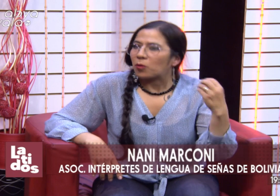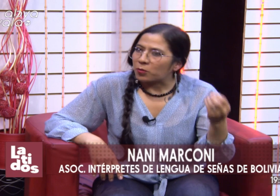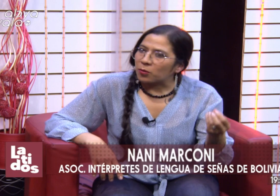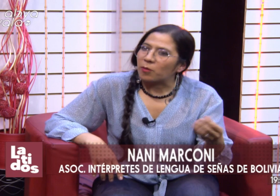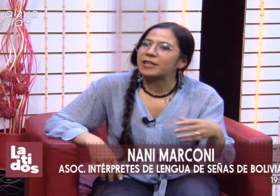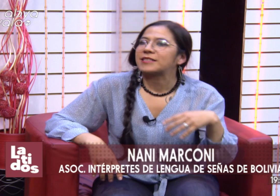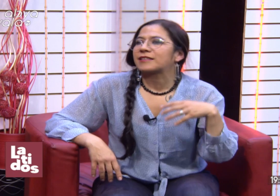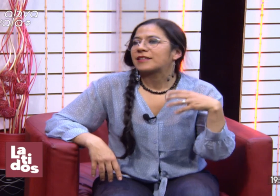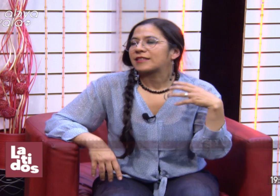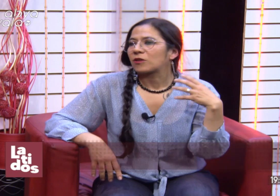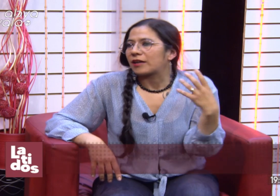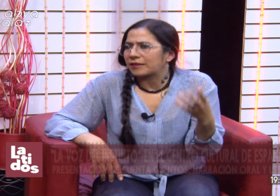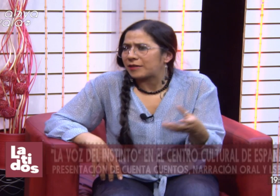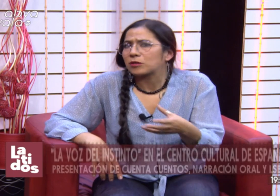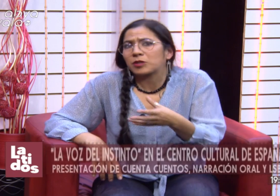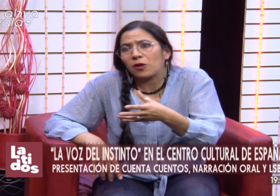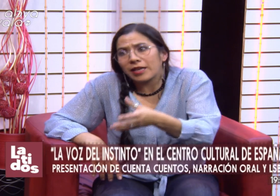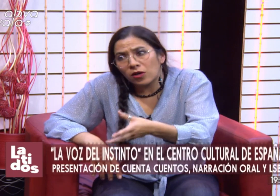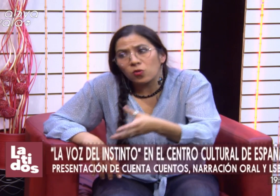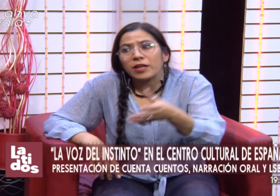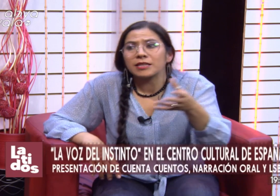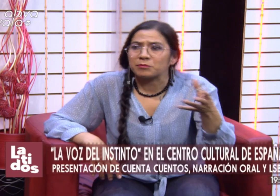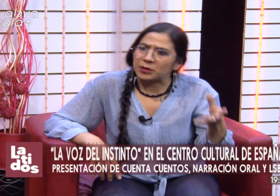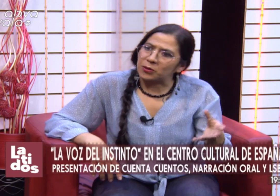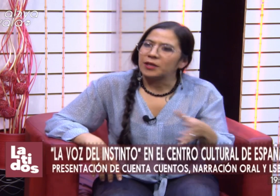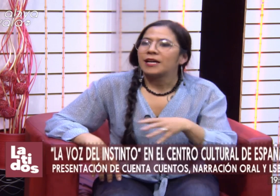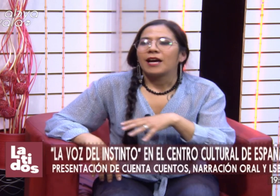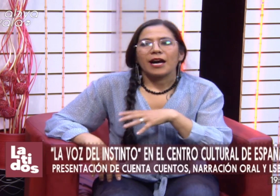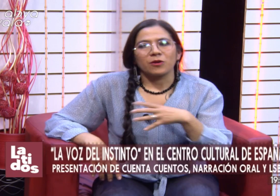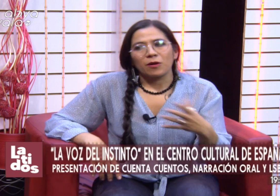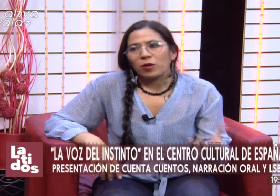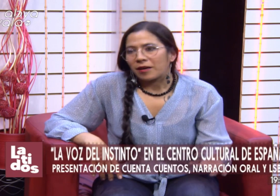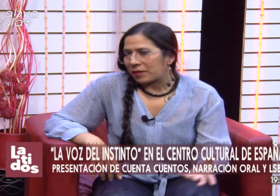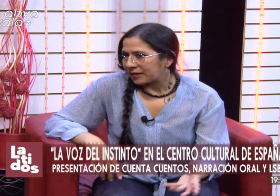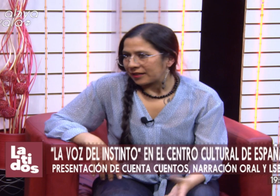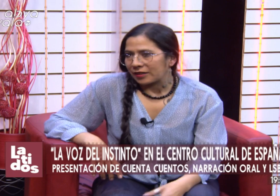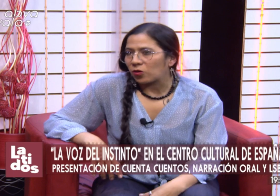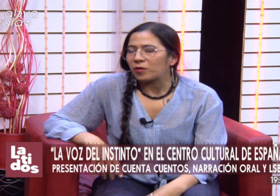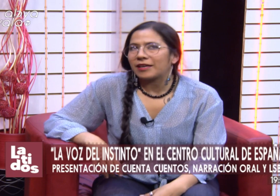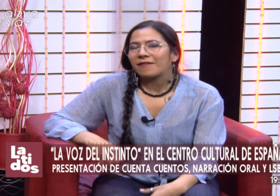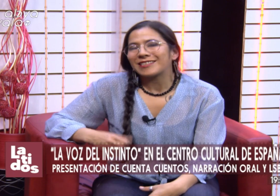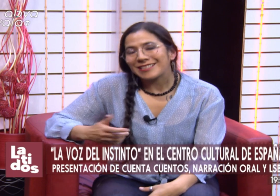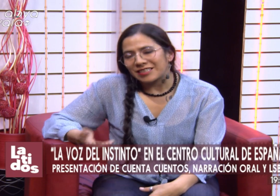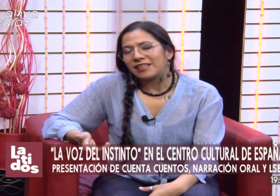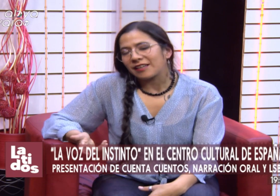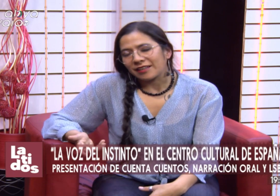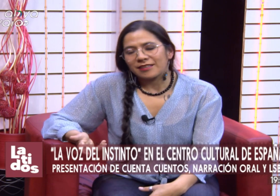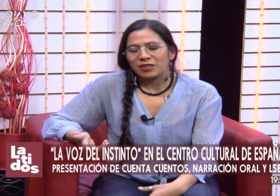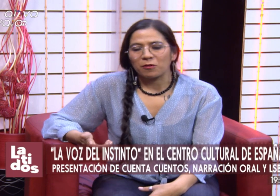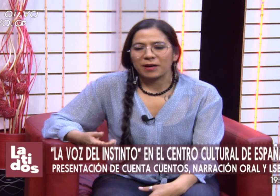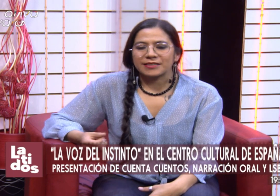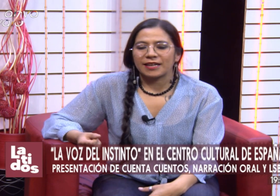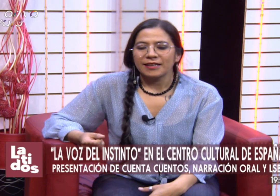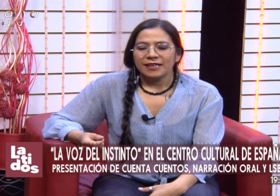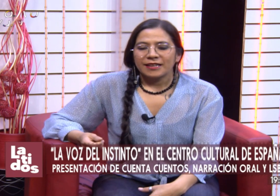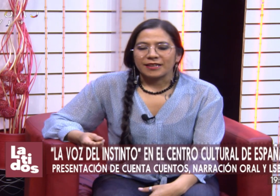promover ciertas actividades. Como te digo, hay algunas, pero hay una buena parte que no. Y a veces sí, hay que decirlo, pasa que son cosas